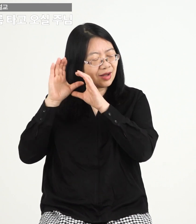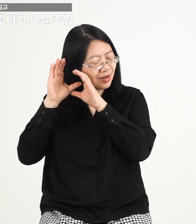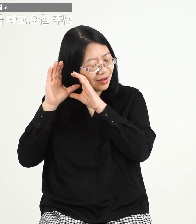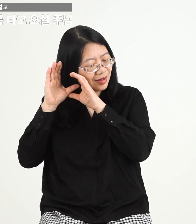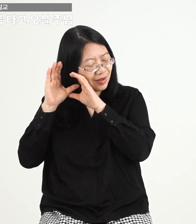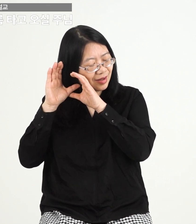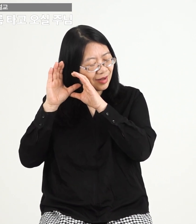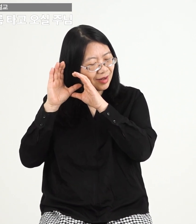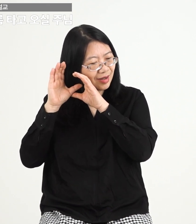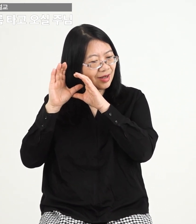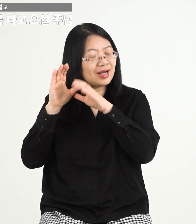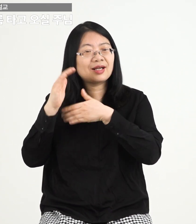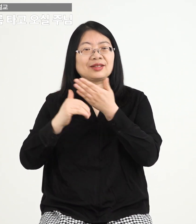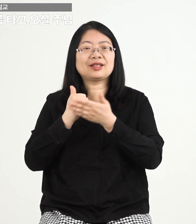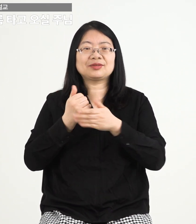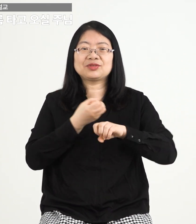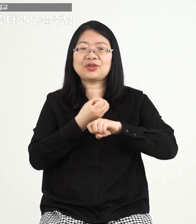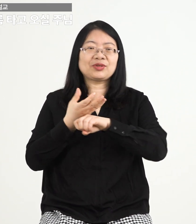될 메시지입니다.